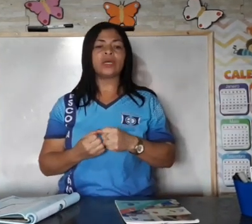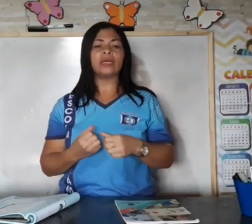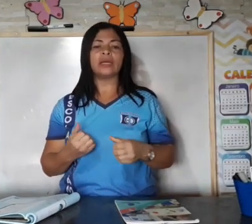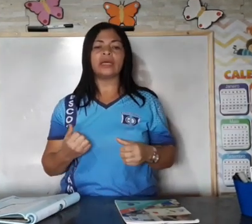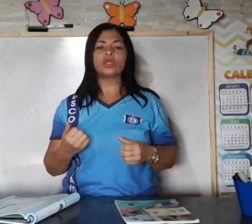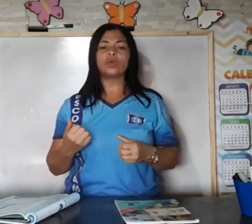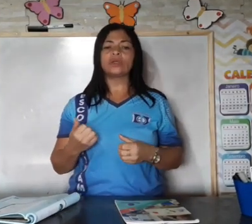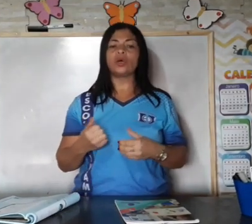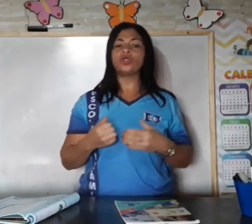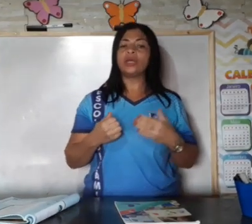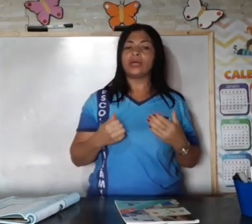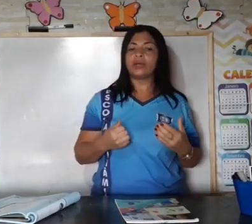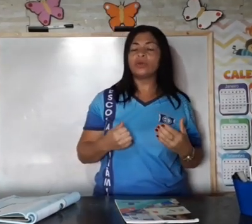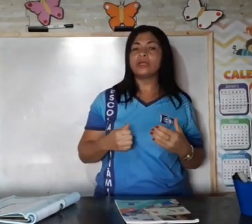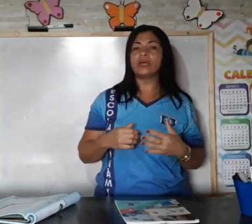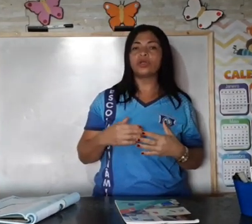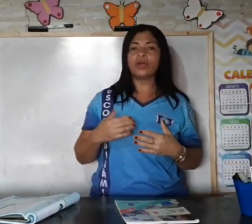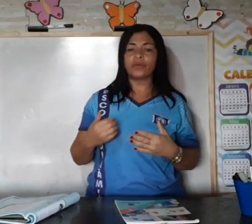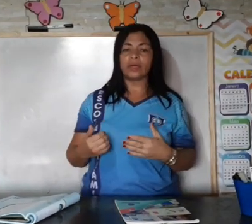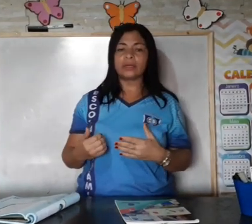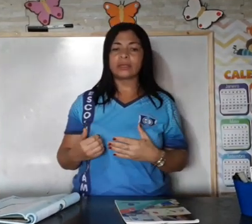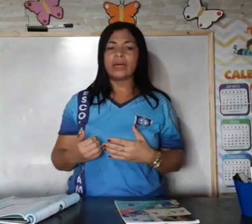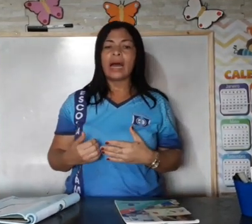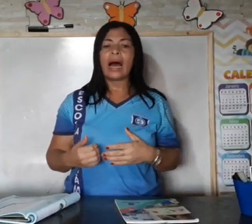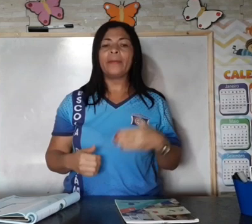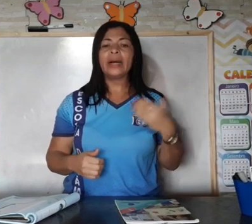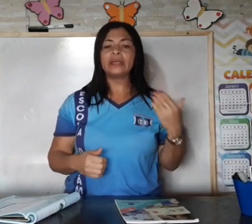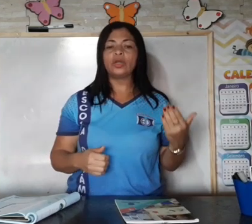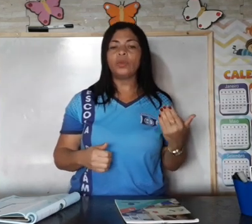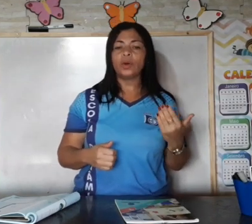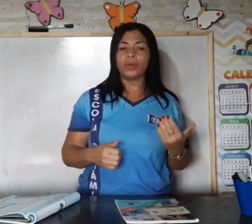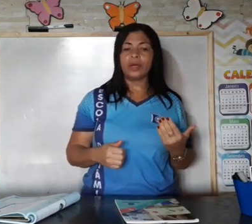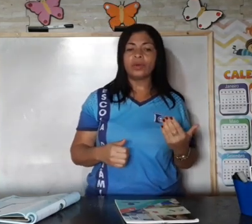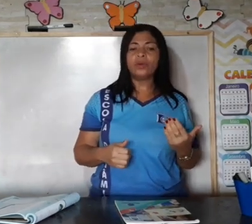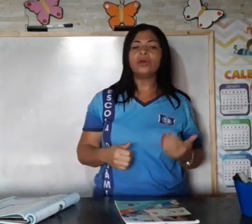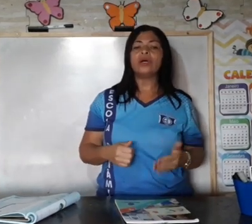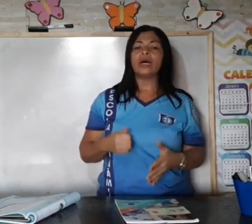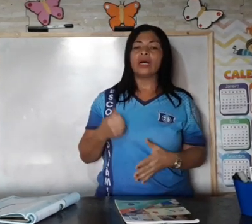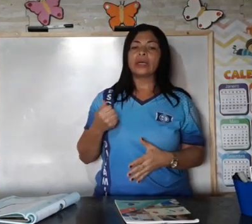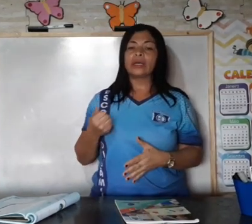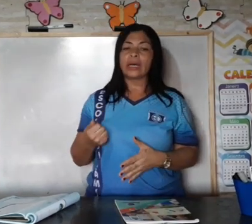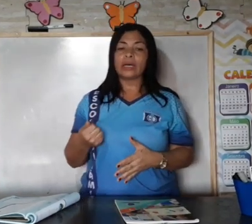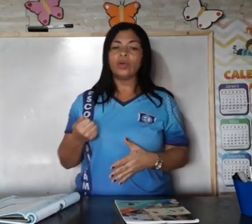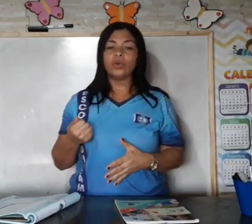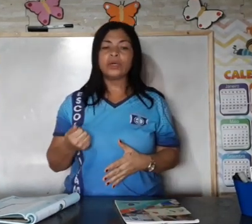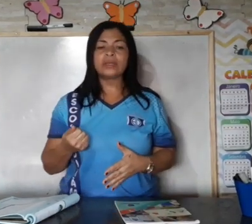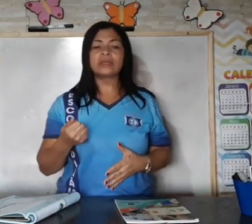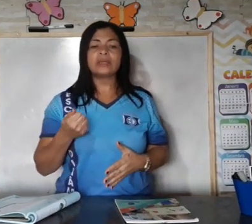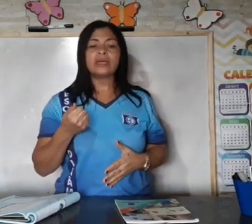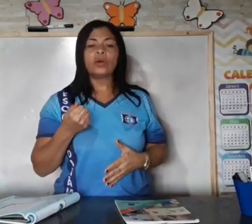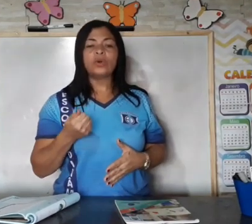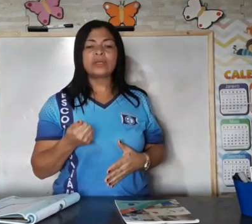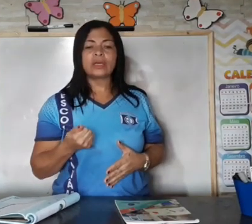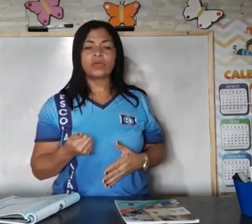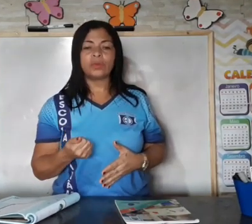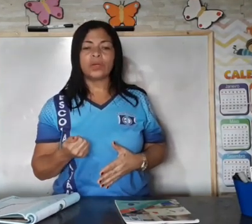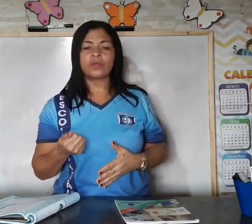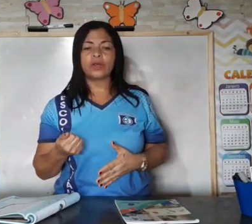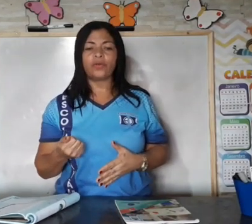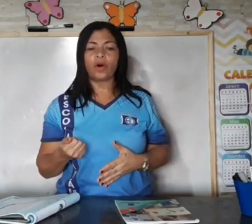ele tem seus direitos e seus deveres. A partir do momento que os seres humanos se